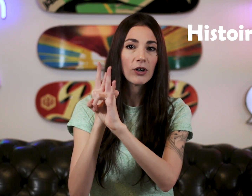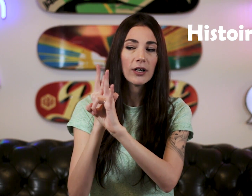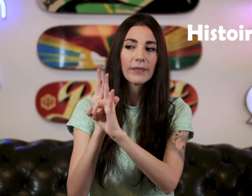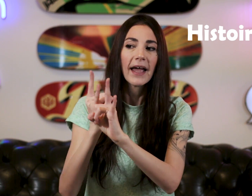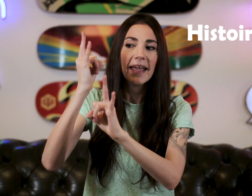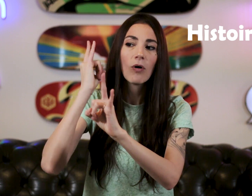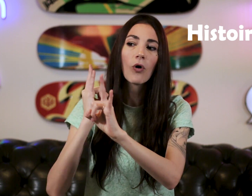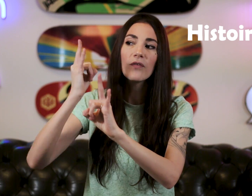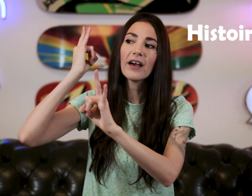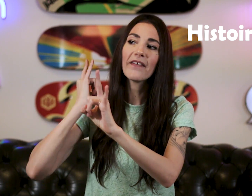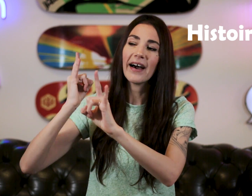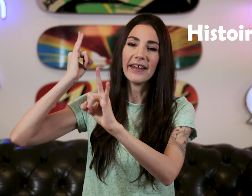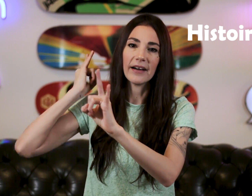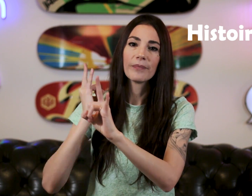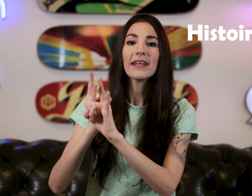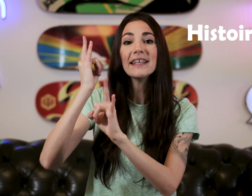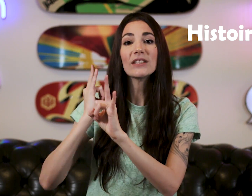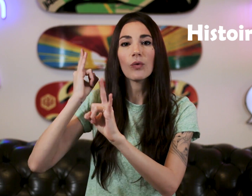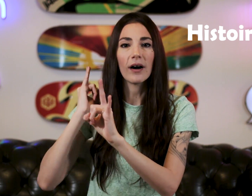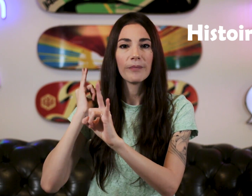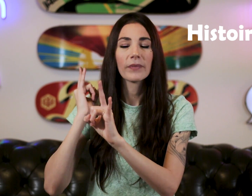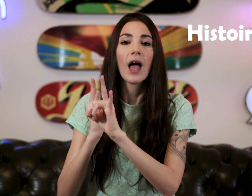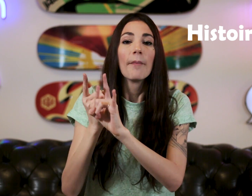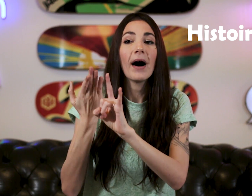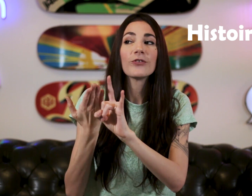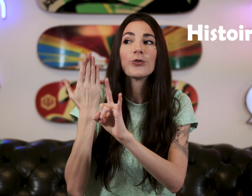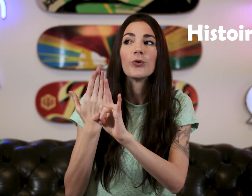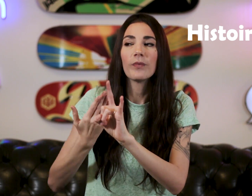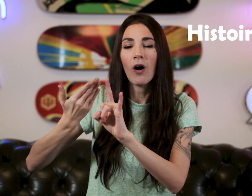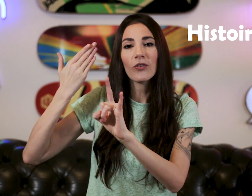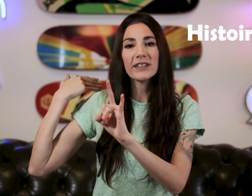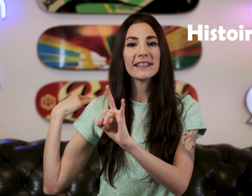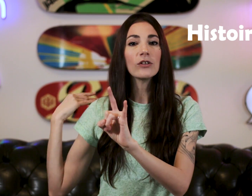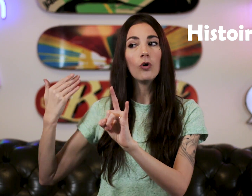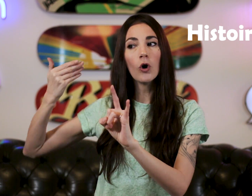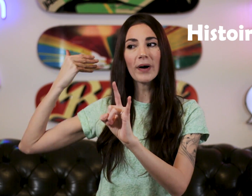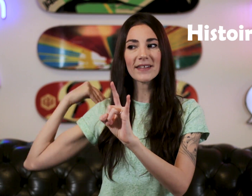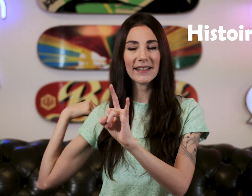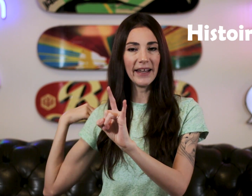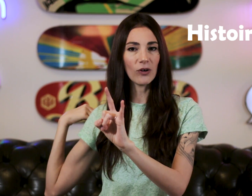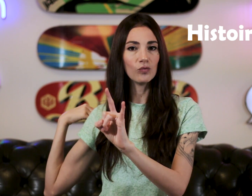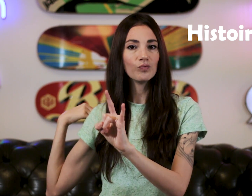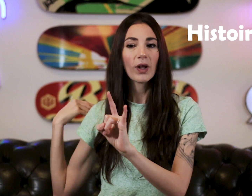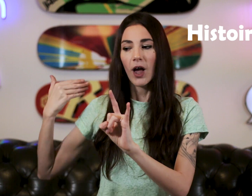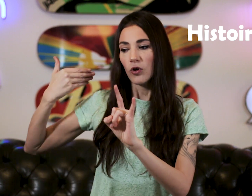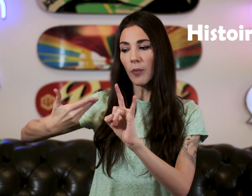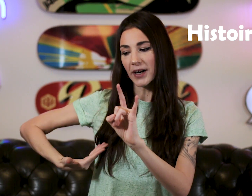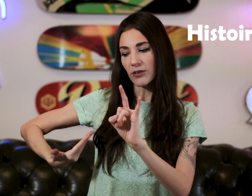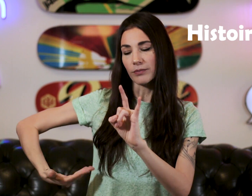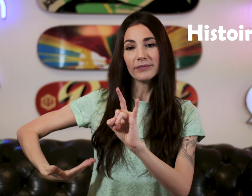colle et on revient en arrière. Histoire. Parce que, en langue des signes, le passé est derrière nous, le présent est